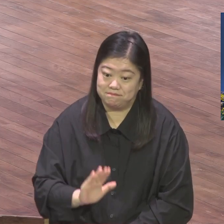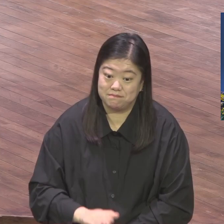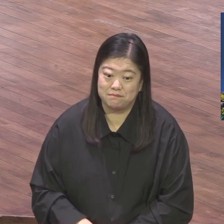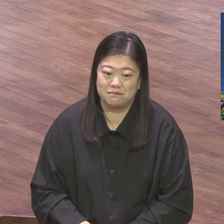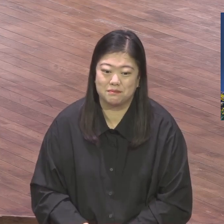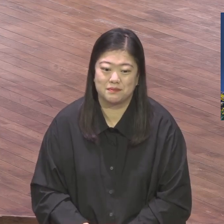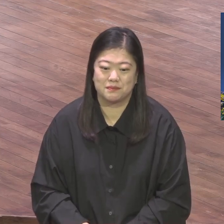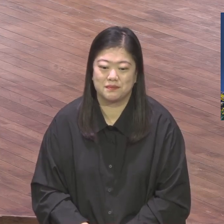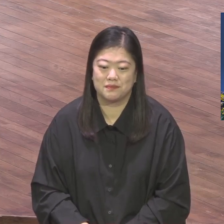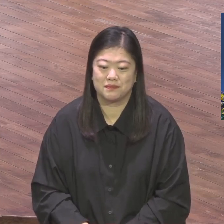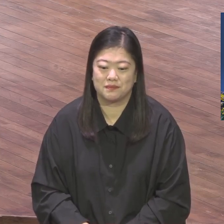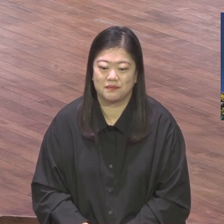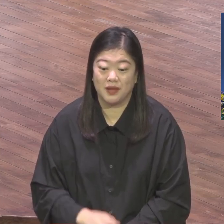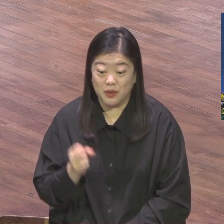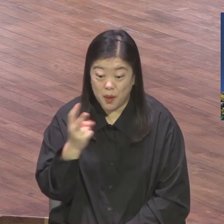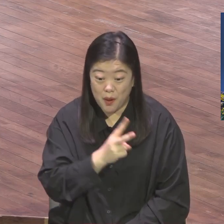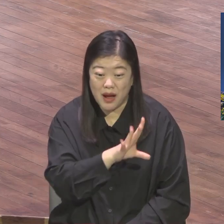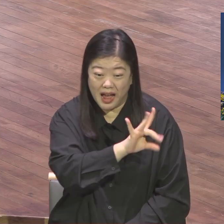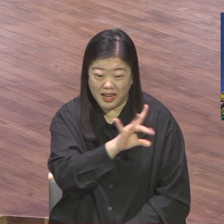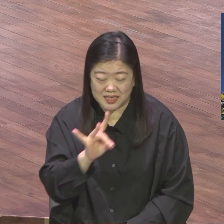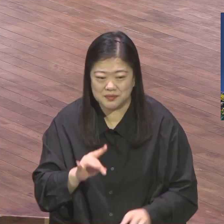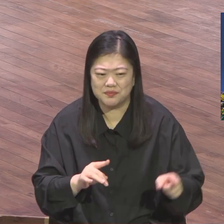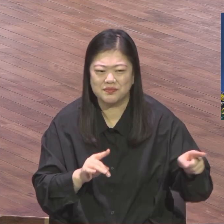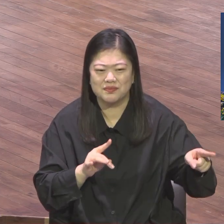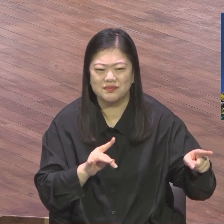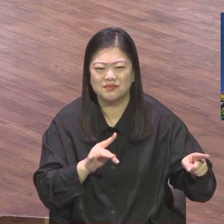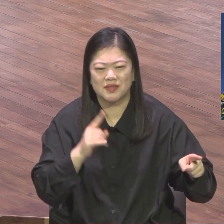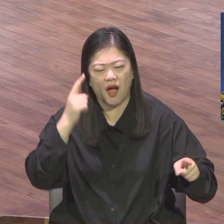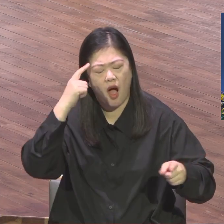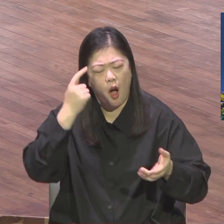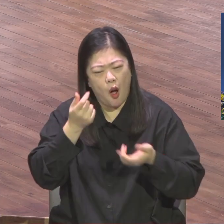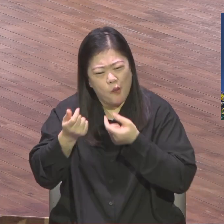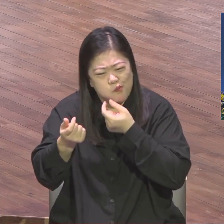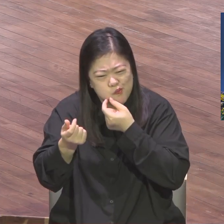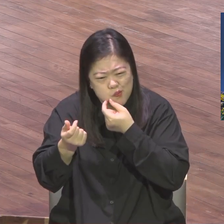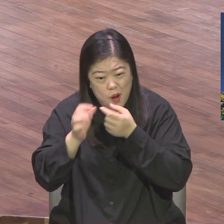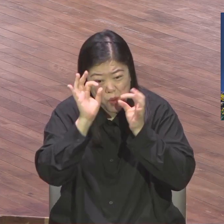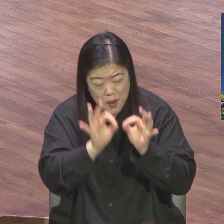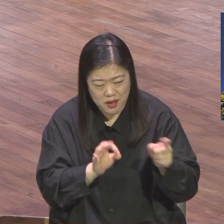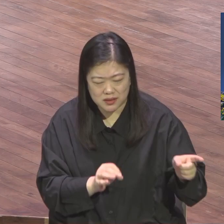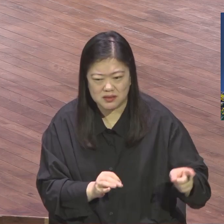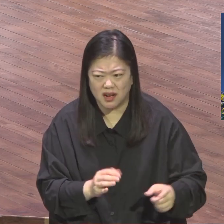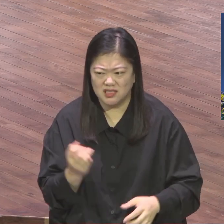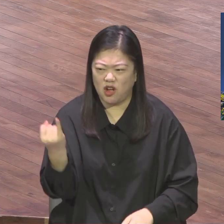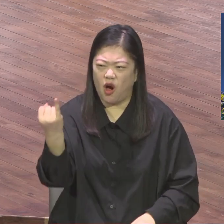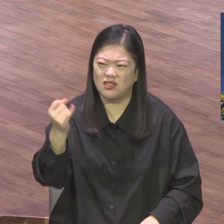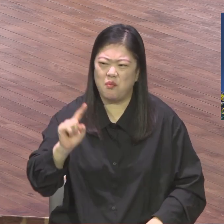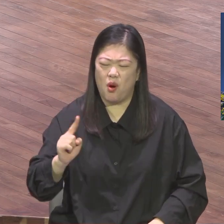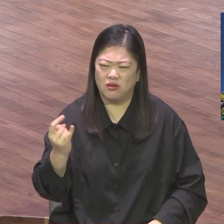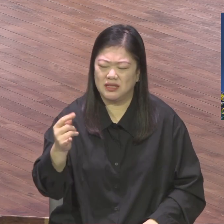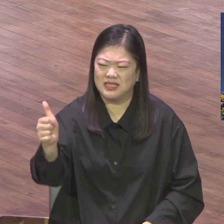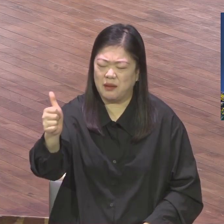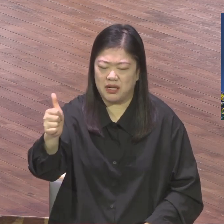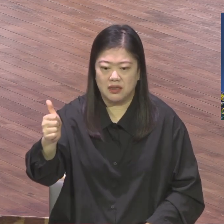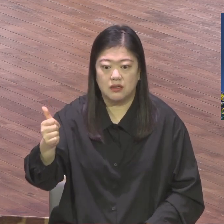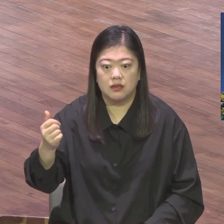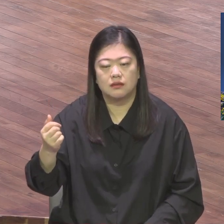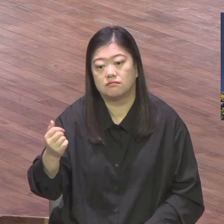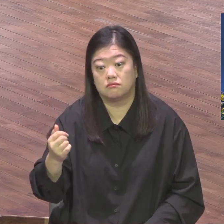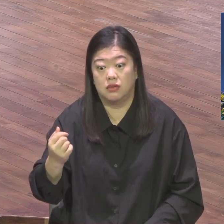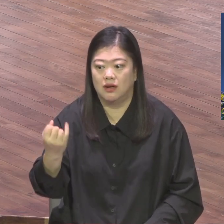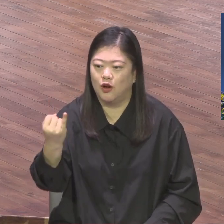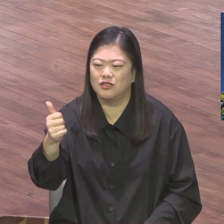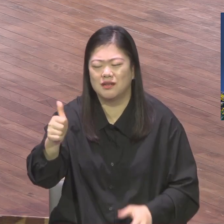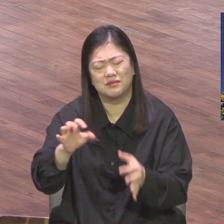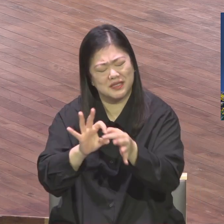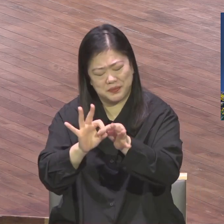못하고 계속 부정적인 말하고 그러면 어떻게 됩니까? 그런 사람은 다 실천적